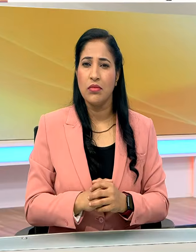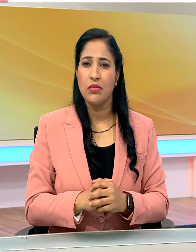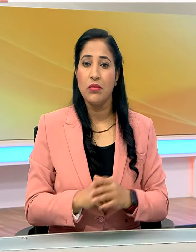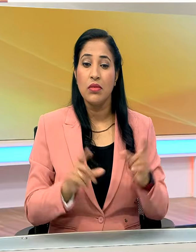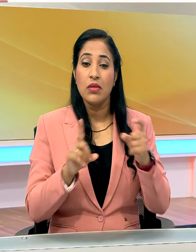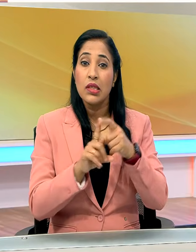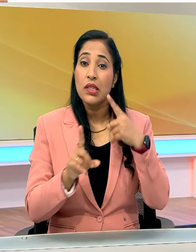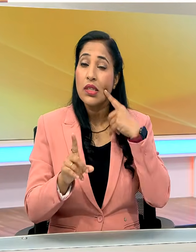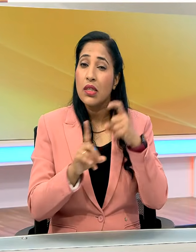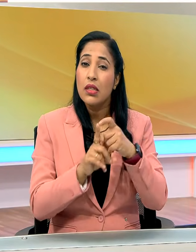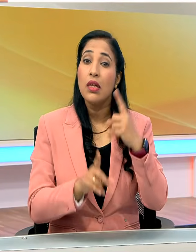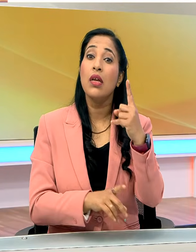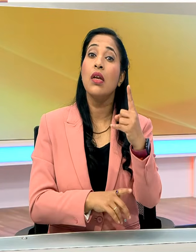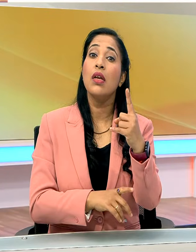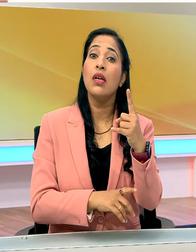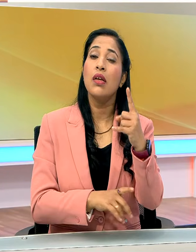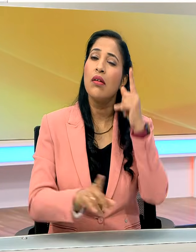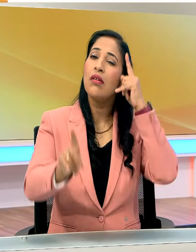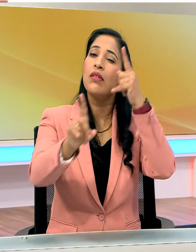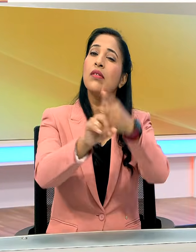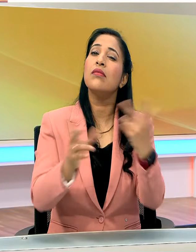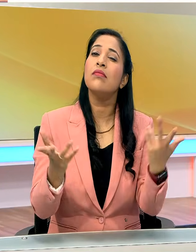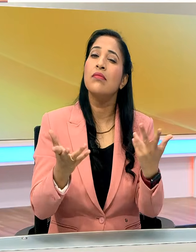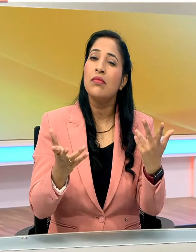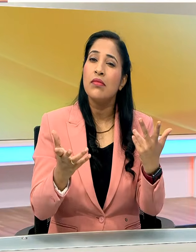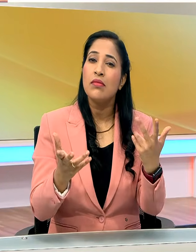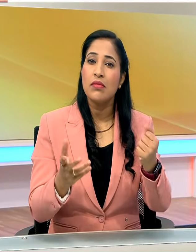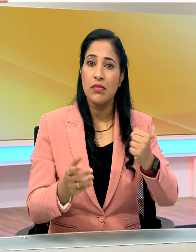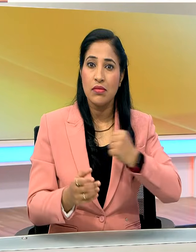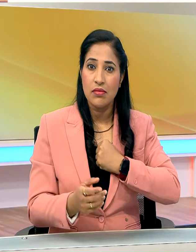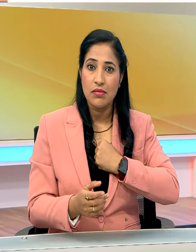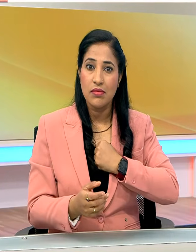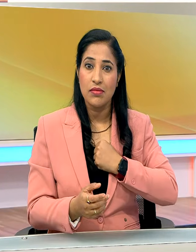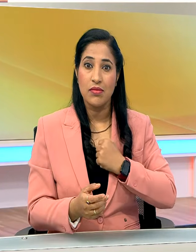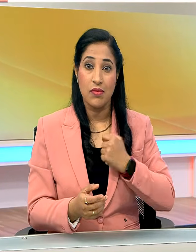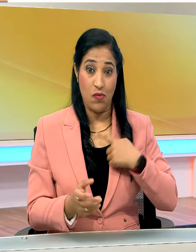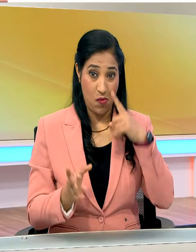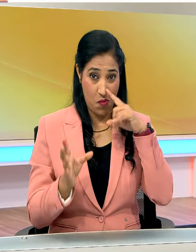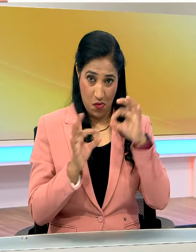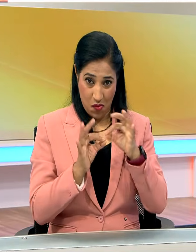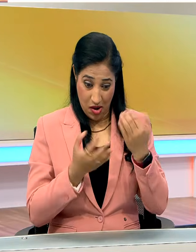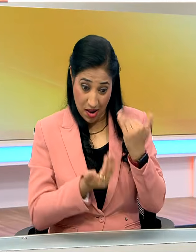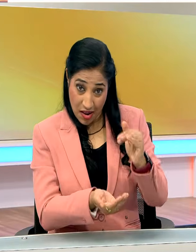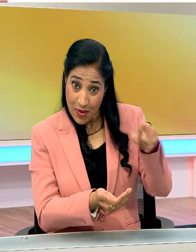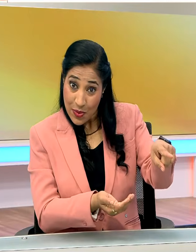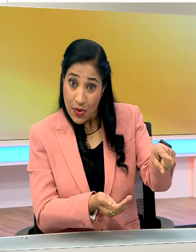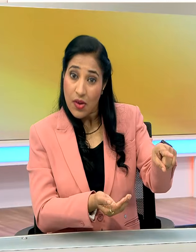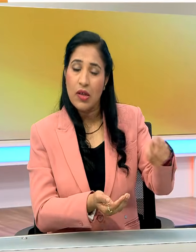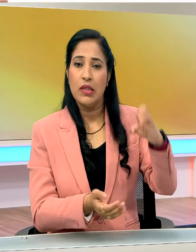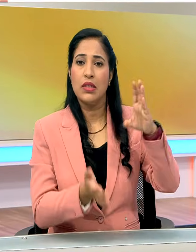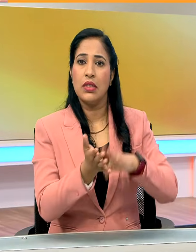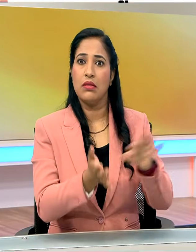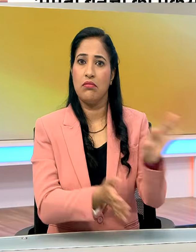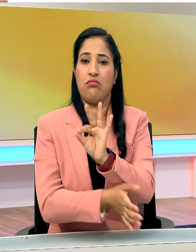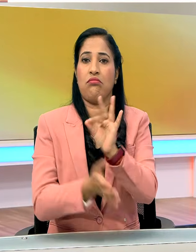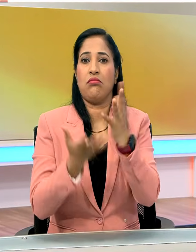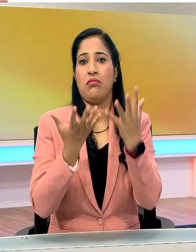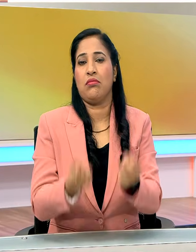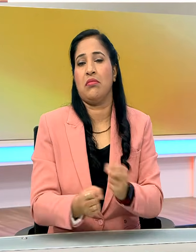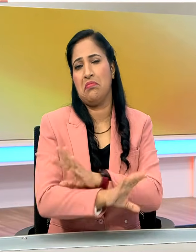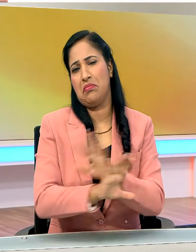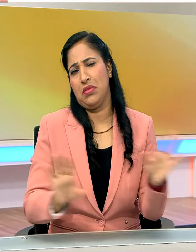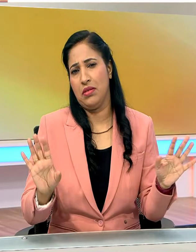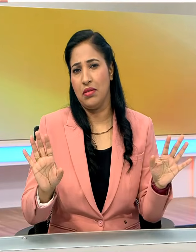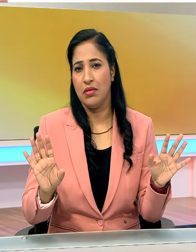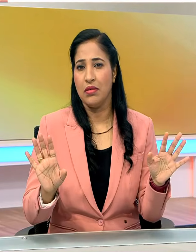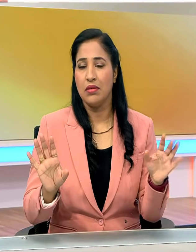दीदी का एकमात्र लक्ष्य अपने भतीजे को मुख्यमंत्री बनाना है,